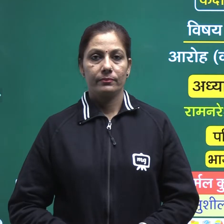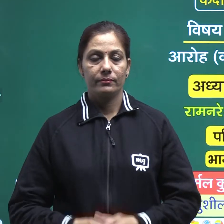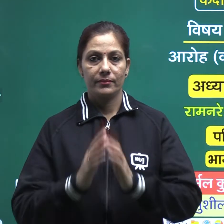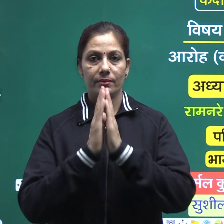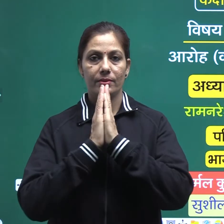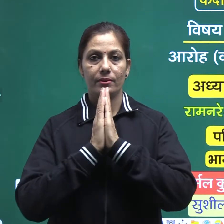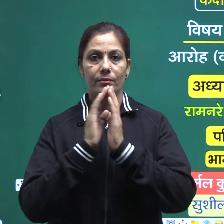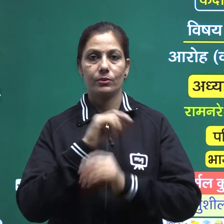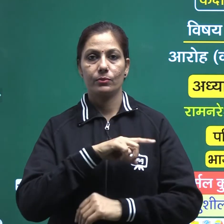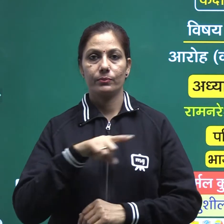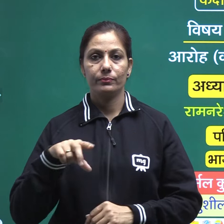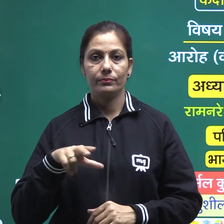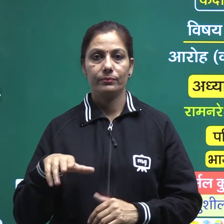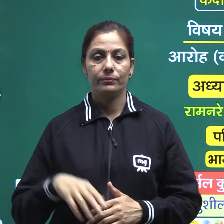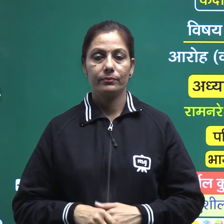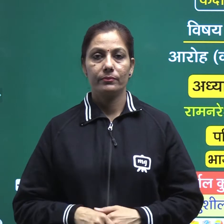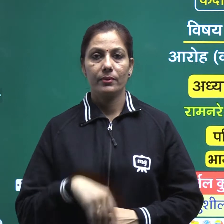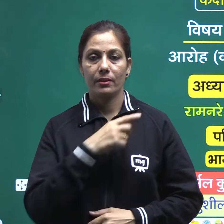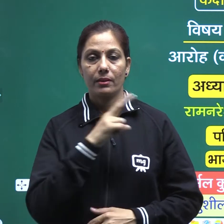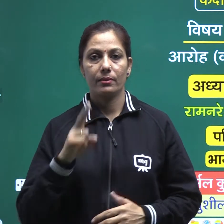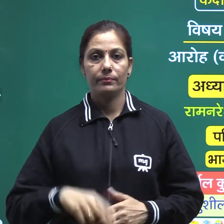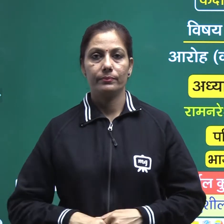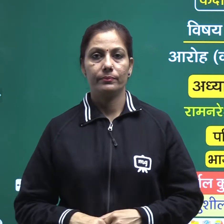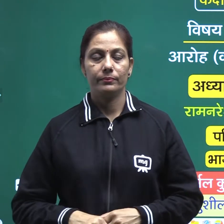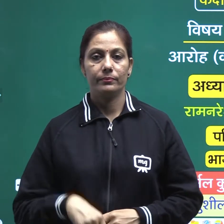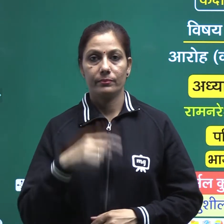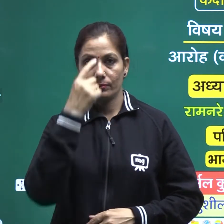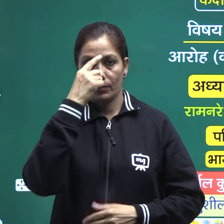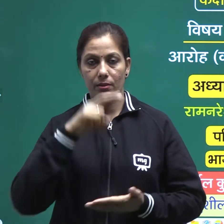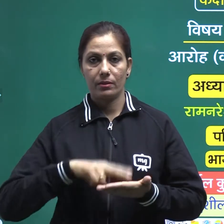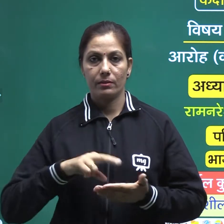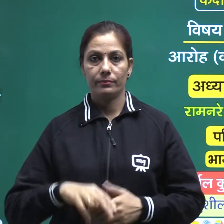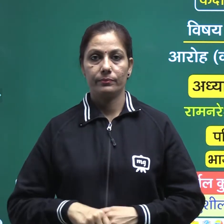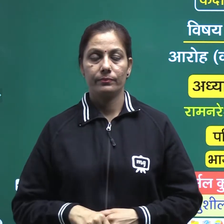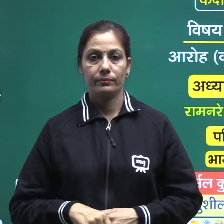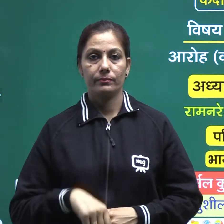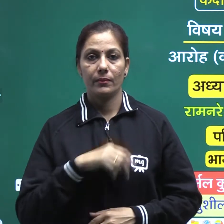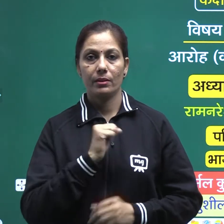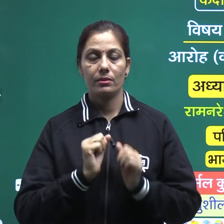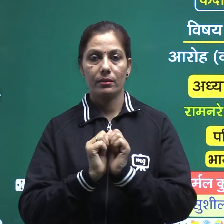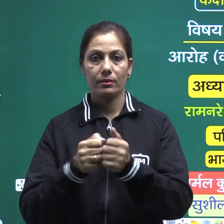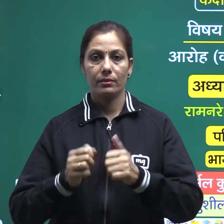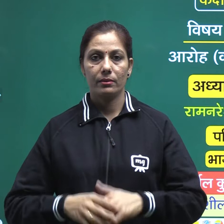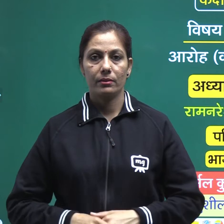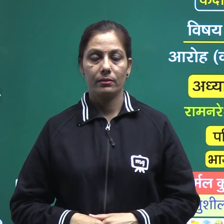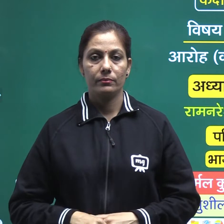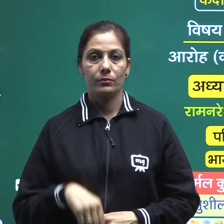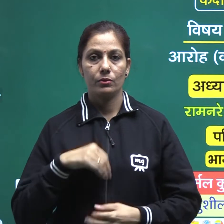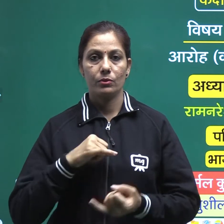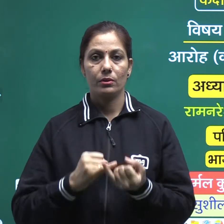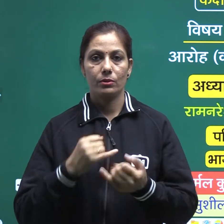कि नमस्कार बच्चों मेरा नाम निर्मल कुमार गुप्ता मेरे साथ हैं